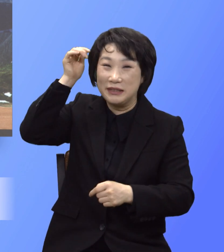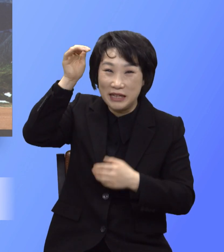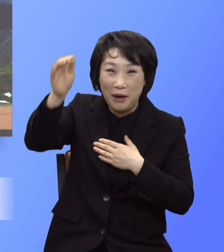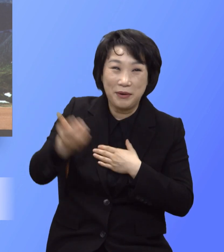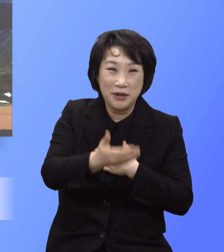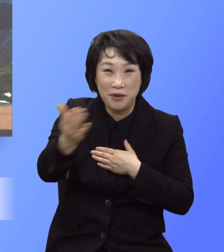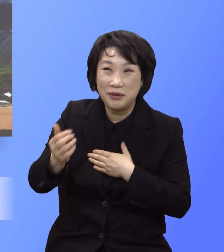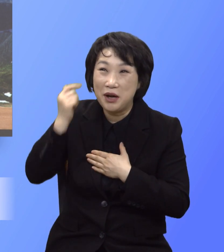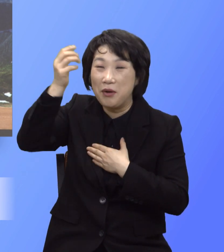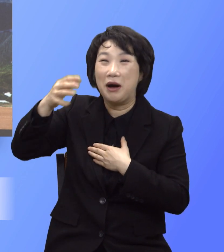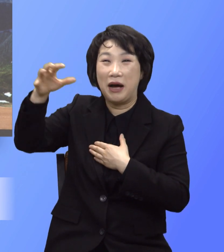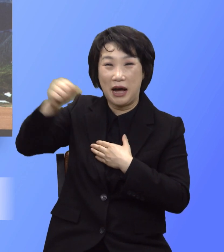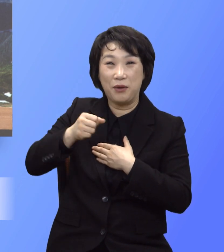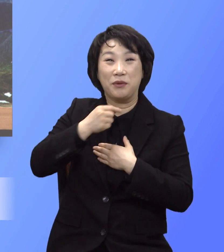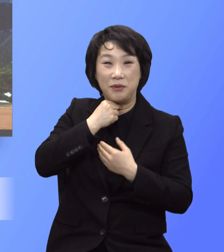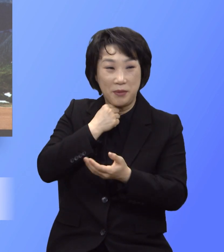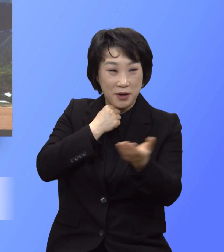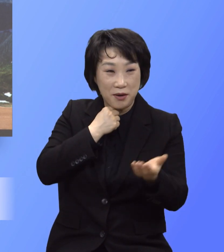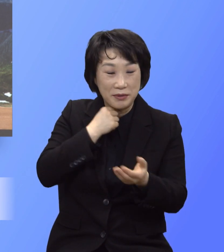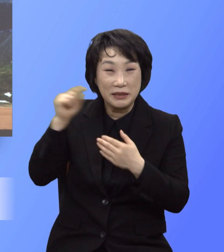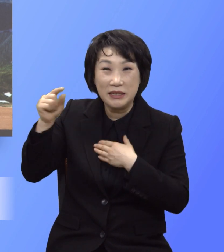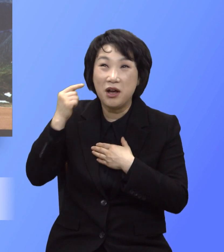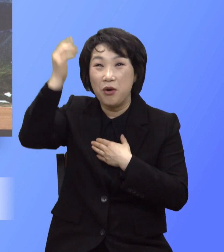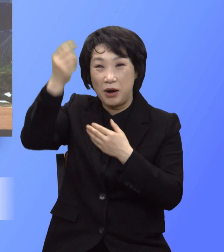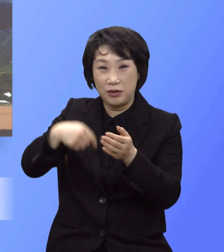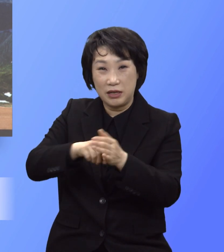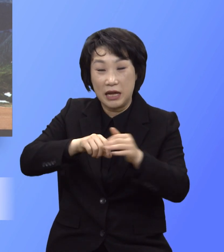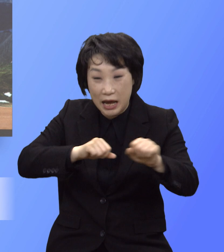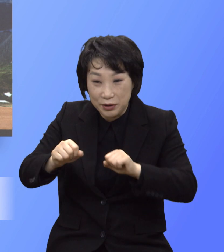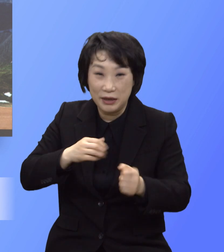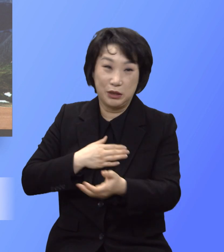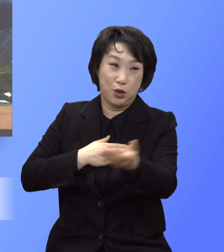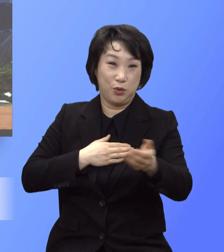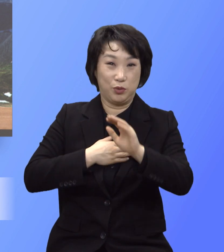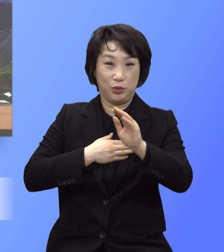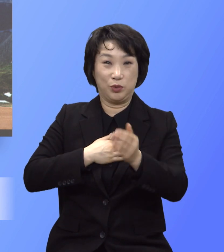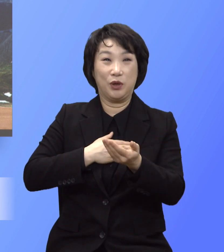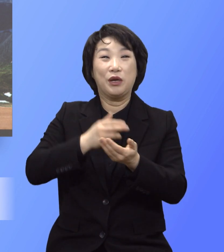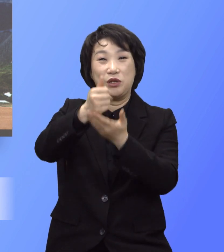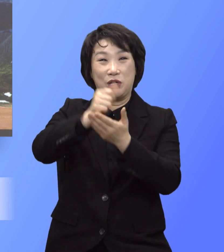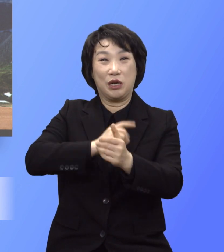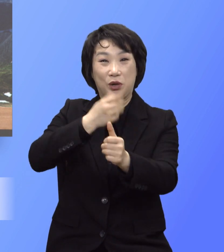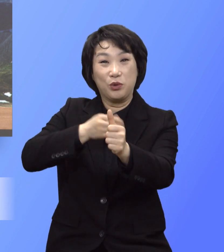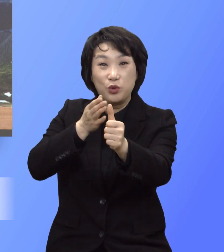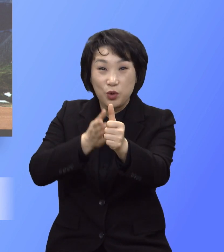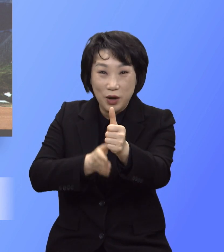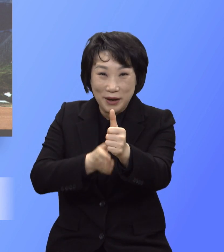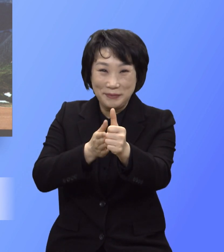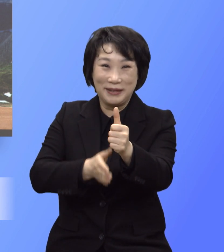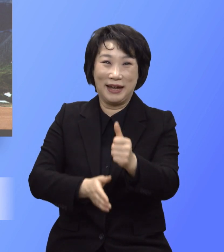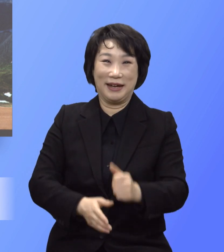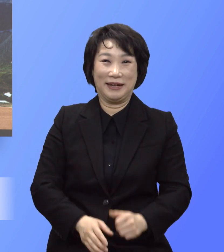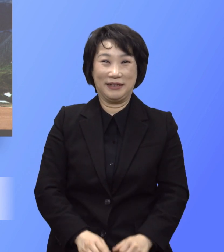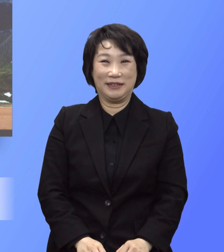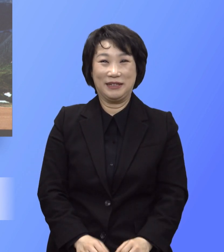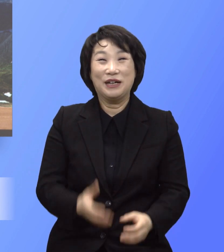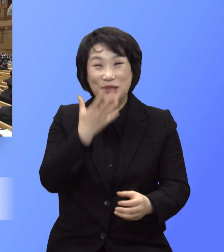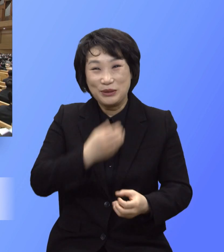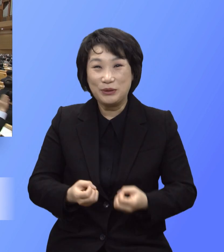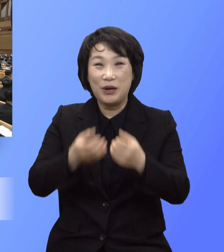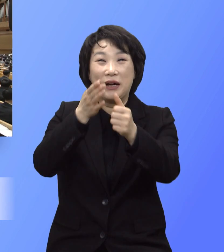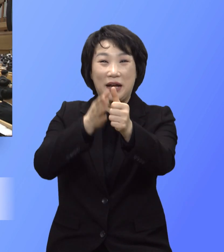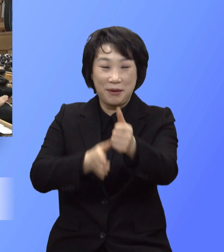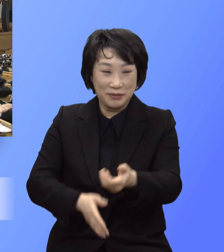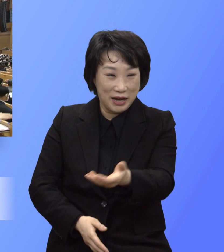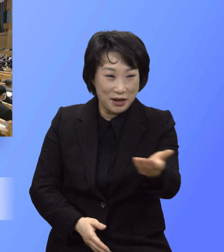그 영광을 얻어내기 위해서 그 영광을 위해서 행동하는 여러분 되기를 주님의 이름으로 축원합니다.